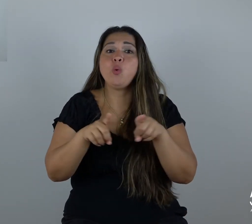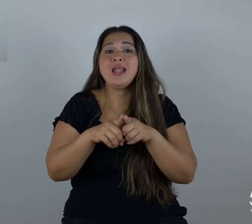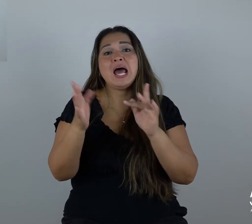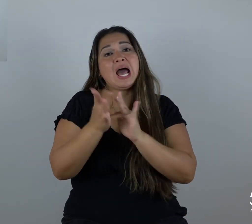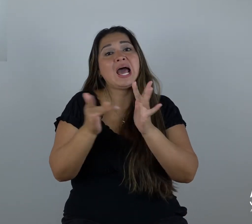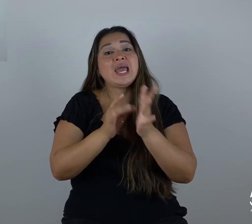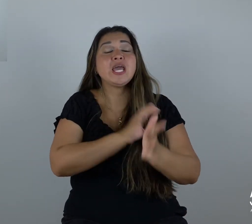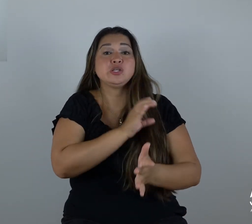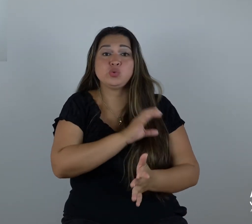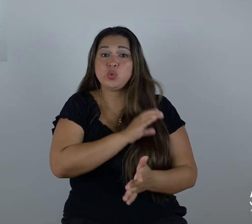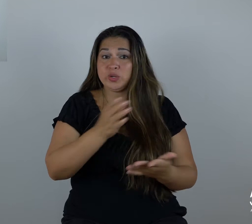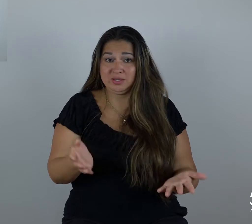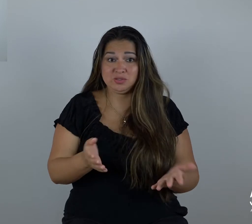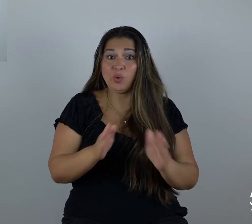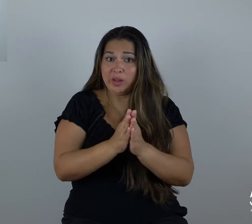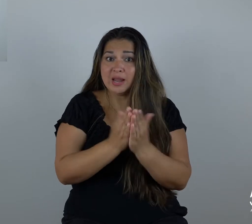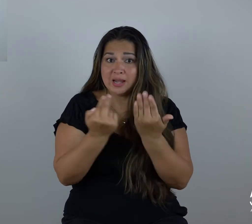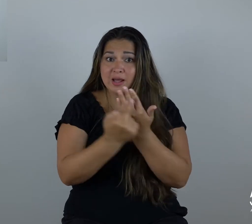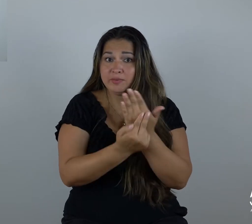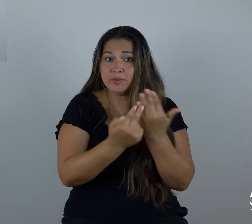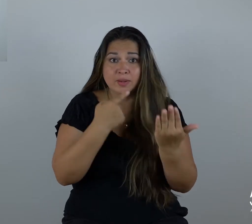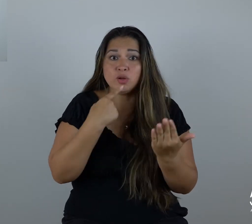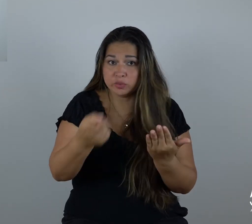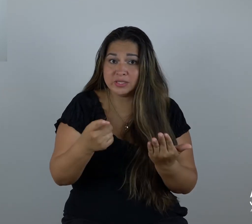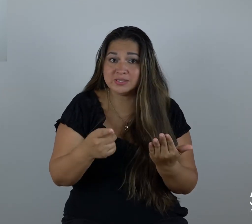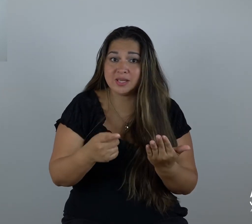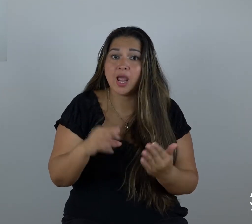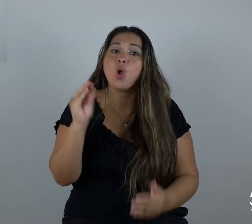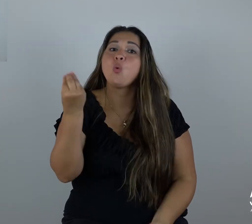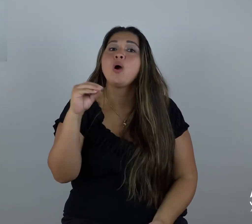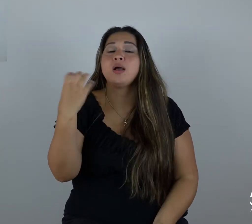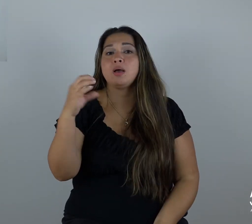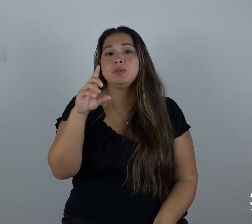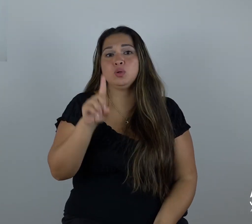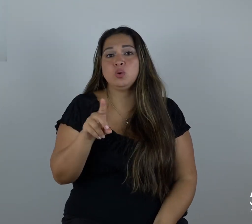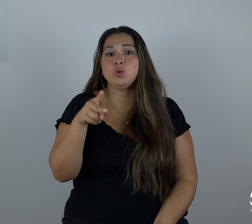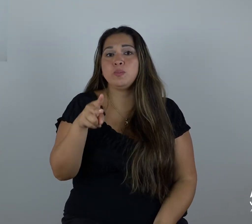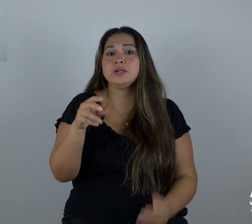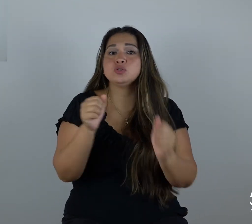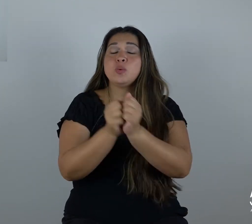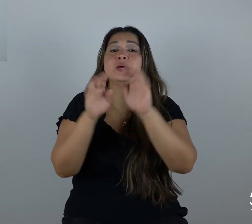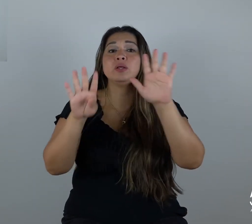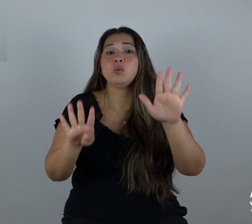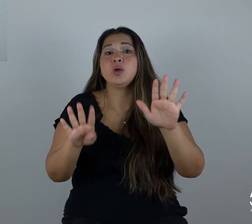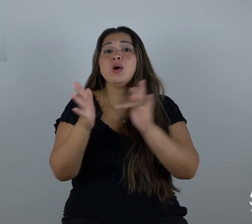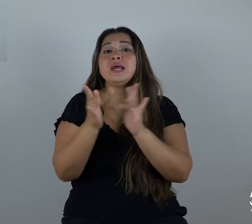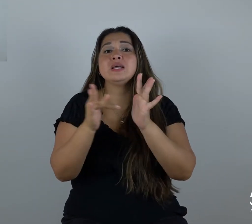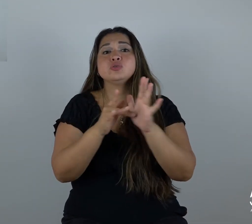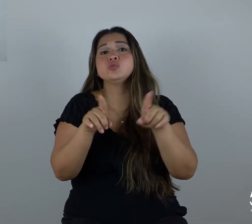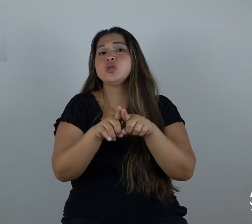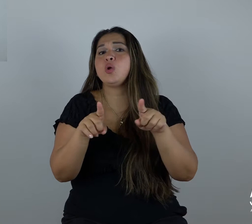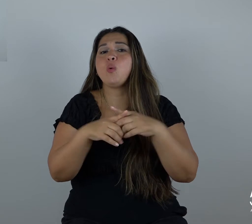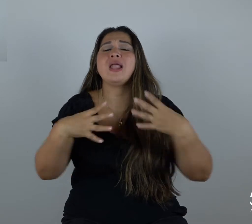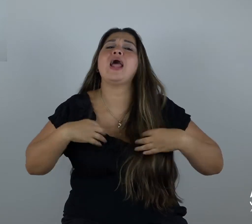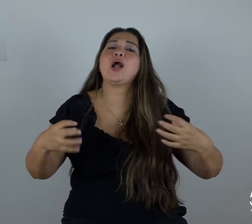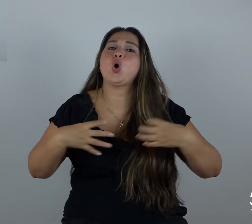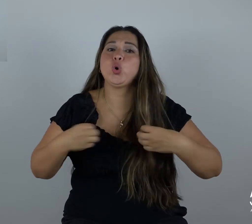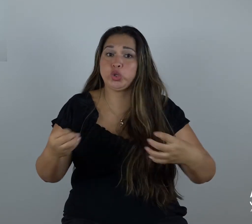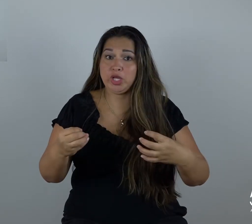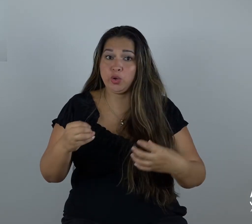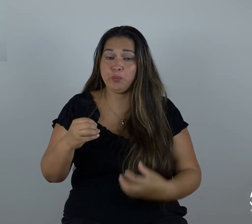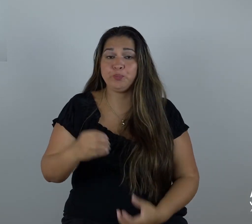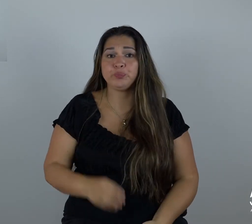quieres leer, te diré en Juan capítulo 1 y verso 29. Él es el cordero. Lo que